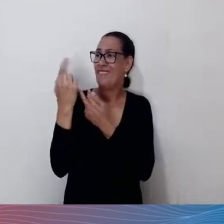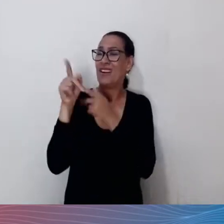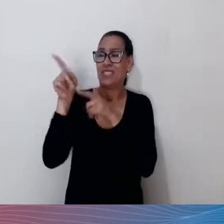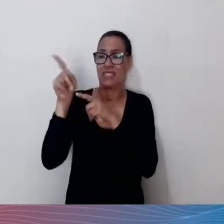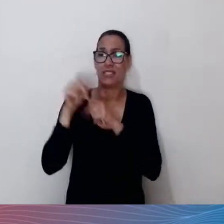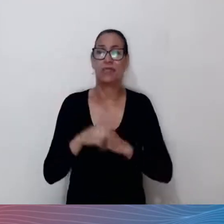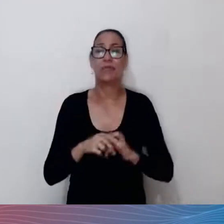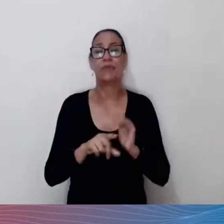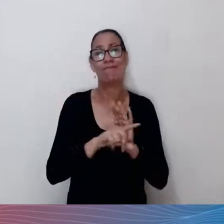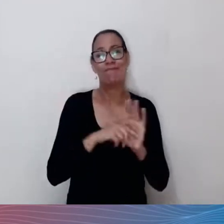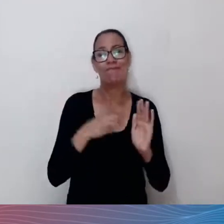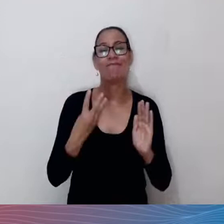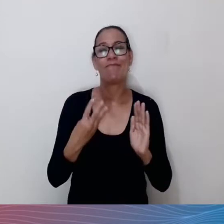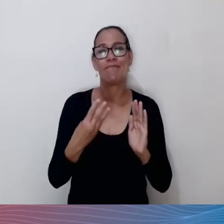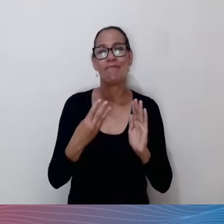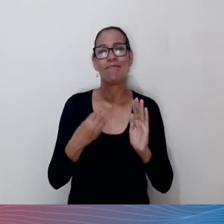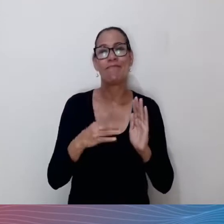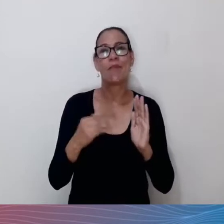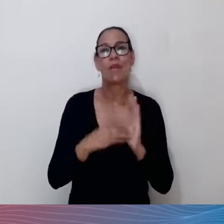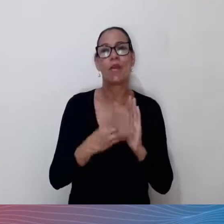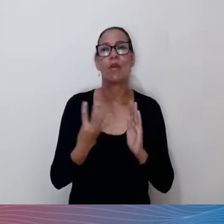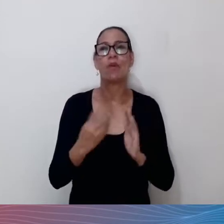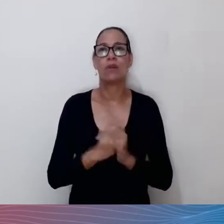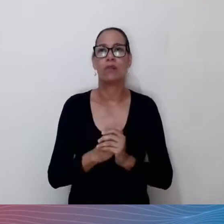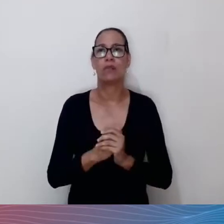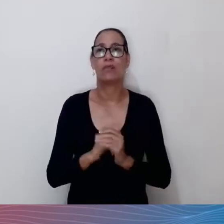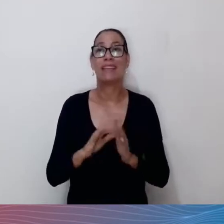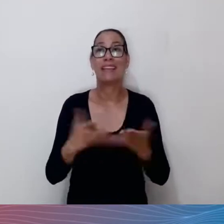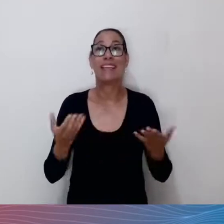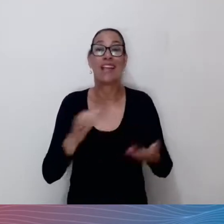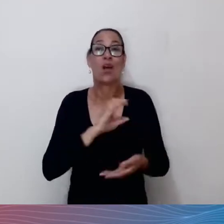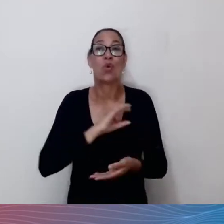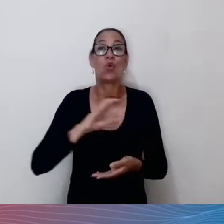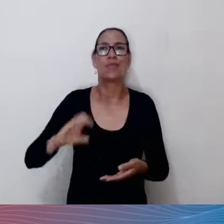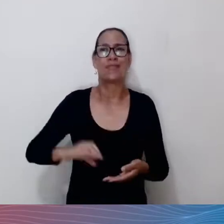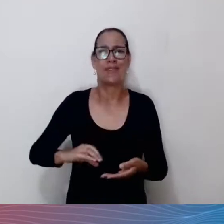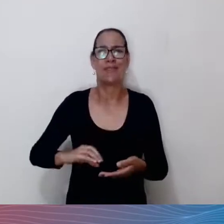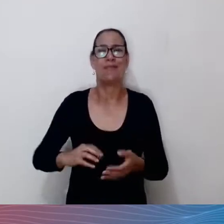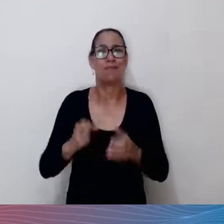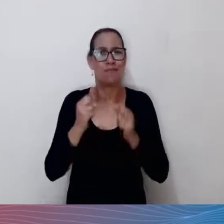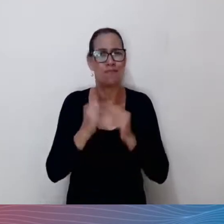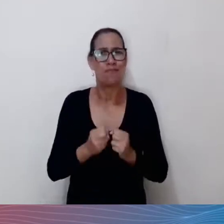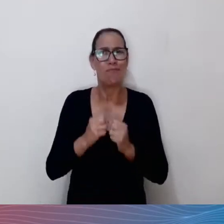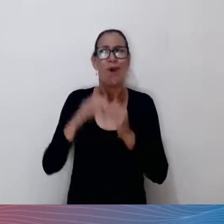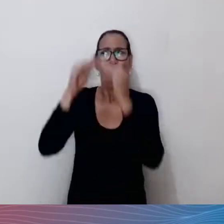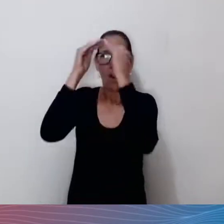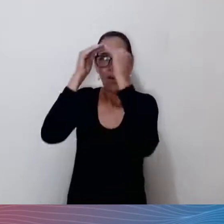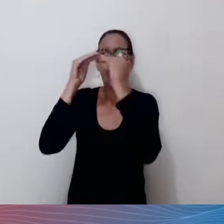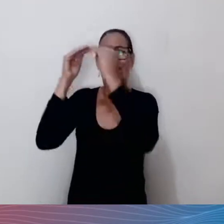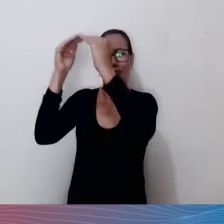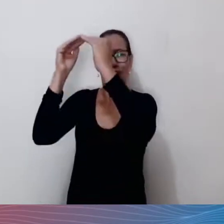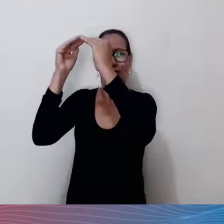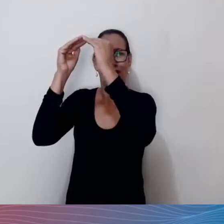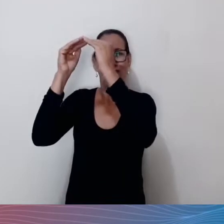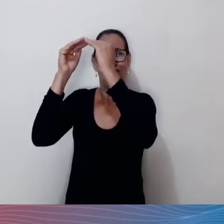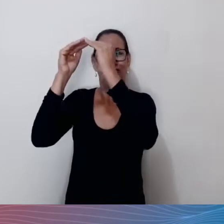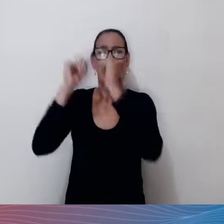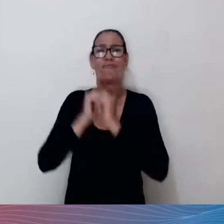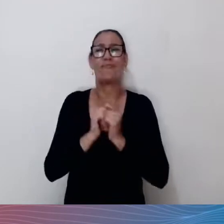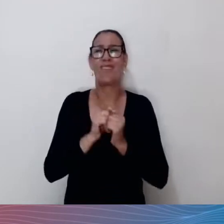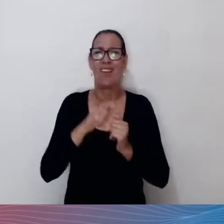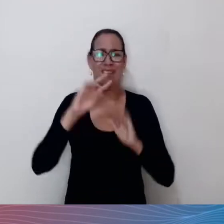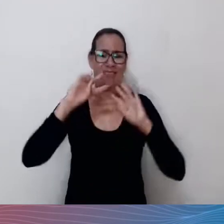que temos tal confiança em Deus. Não que por nós mesmos sejamos capazes de pensar